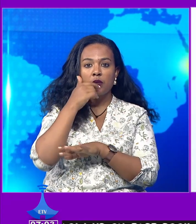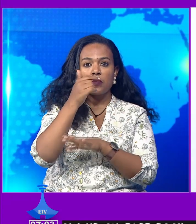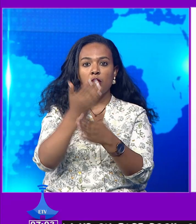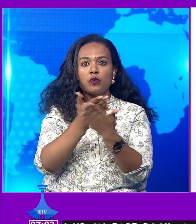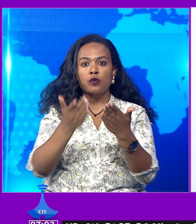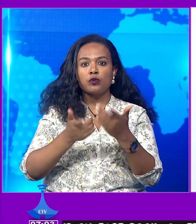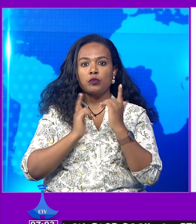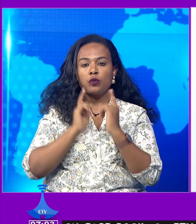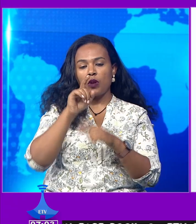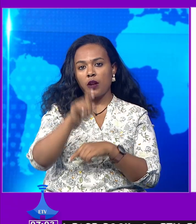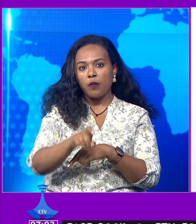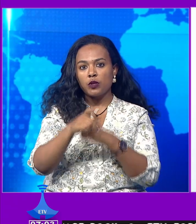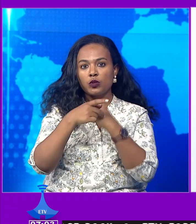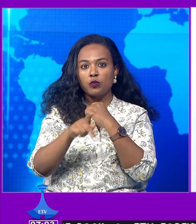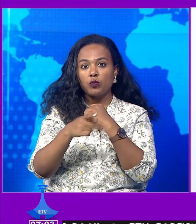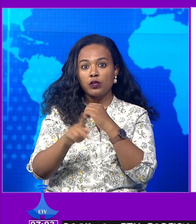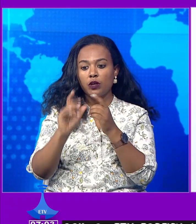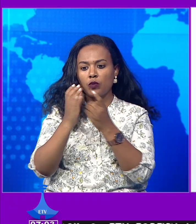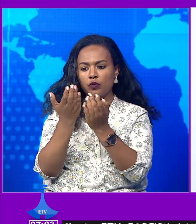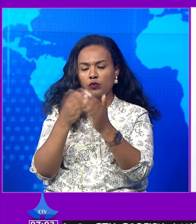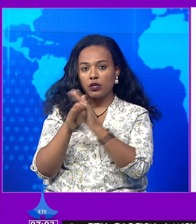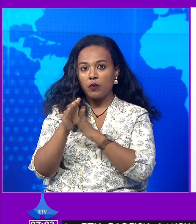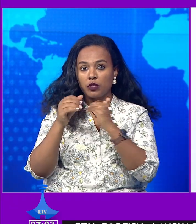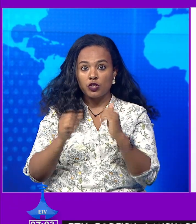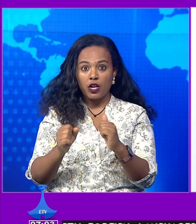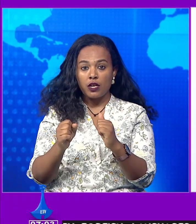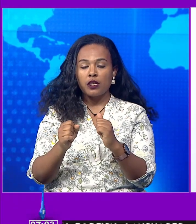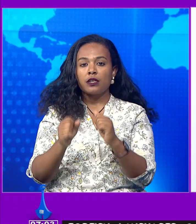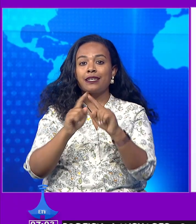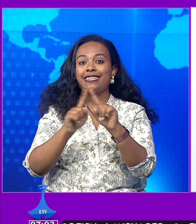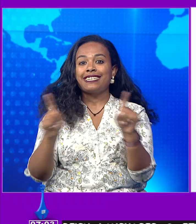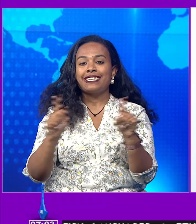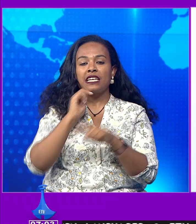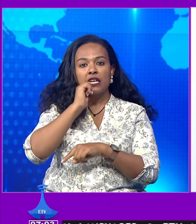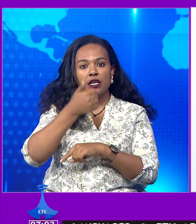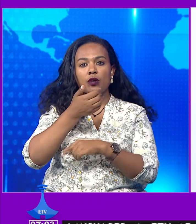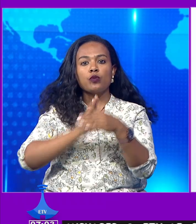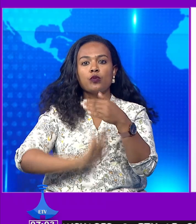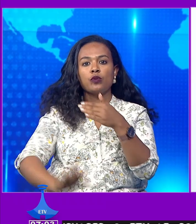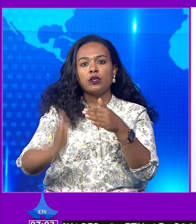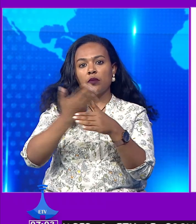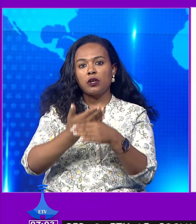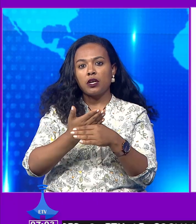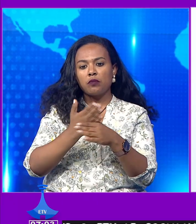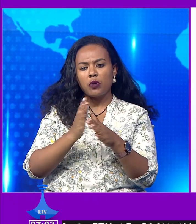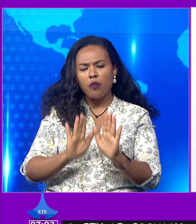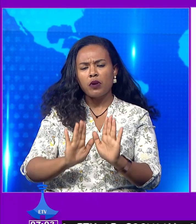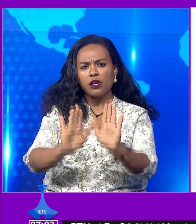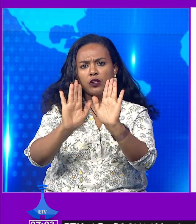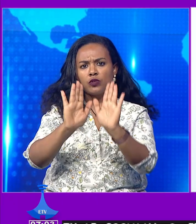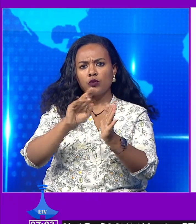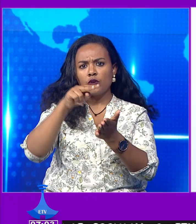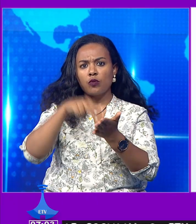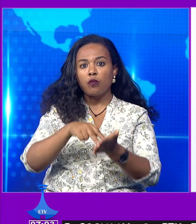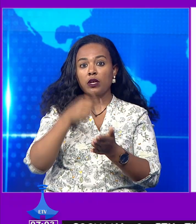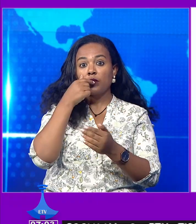መኖር አለባቸው። ፖለቲካል ኮንፍሊክት ውስጥ ልንገባ እንችላለን ፎር ዋን ሪዝን ኦር አናዘር፣ ግን የነገውን ትውልድ የሚገል ያውም ራሳችን ቆመንለታል የምንለውን